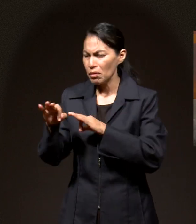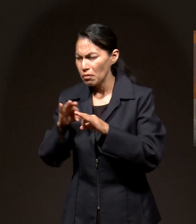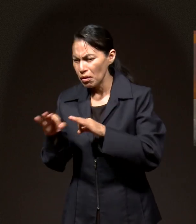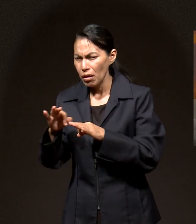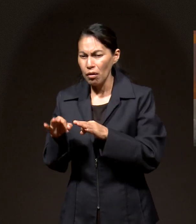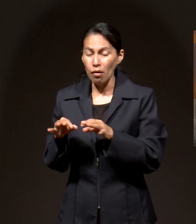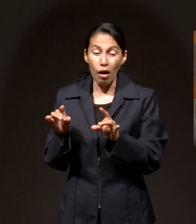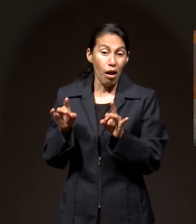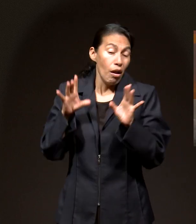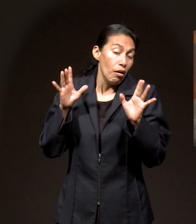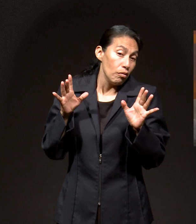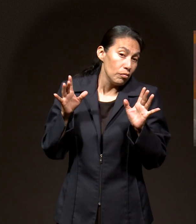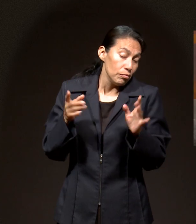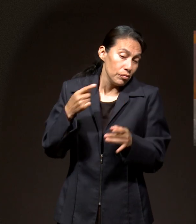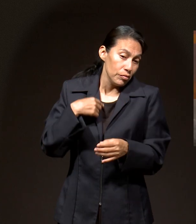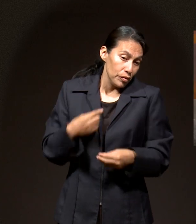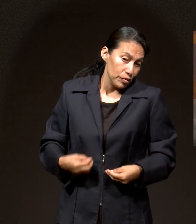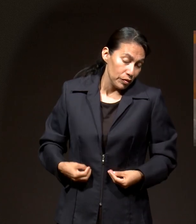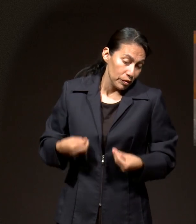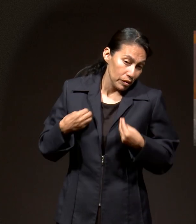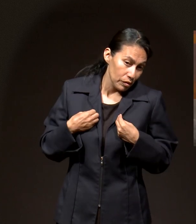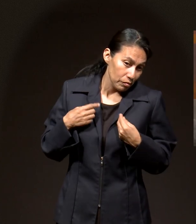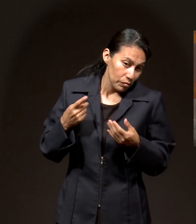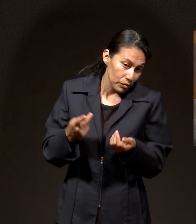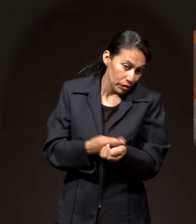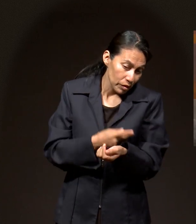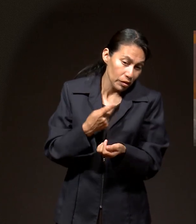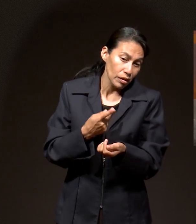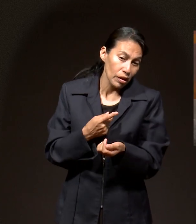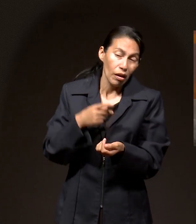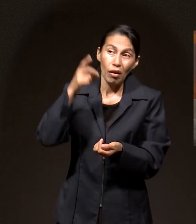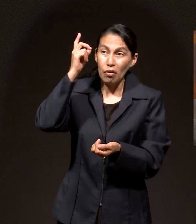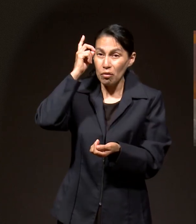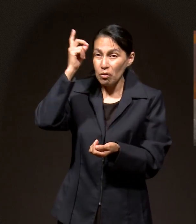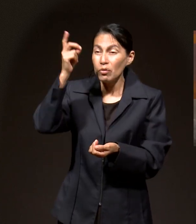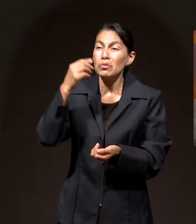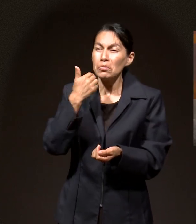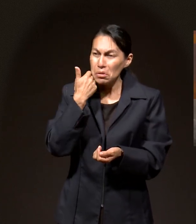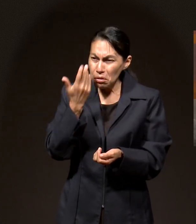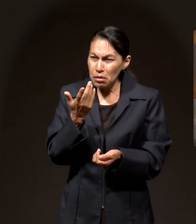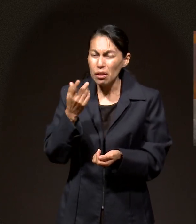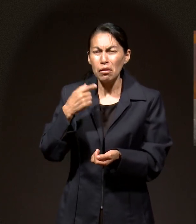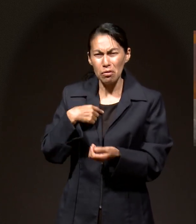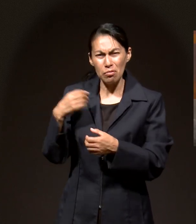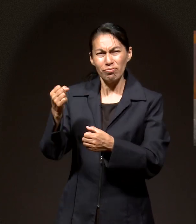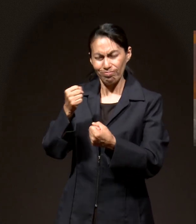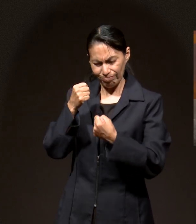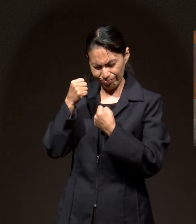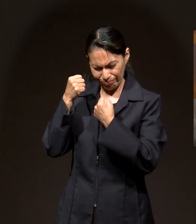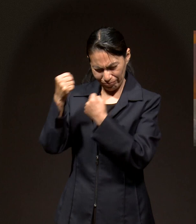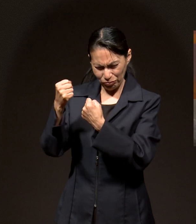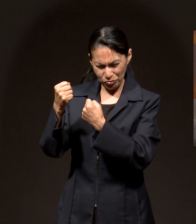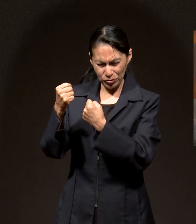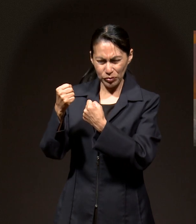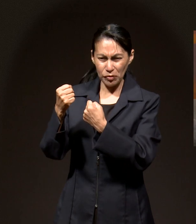lugar, llegué a tal trabajo, porque Dios me llevó allí. Y si yo tengo esa